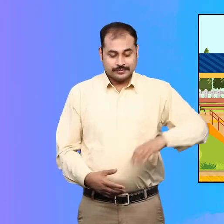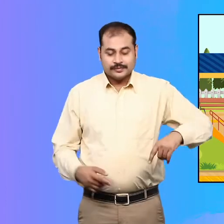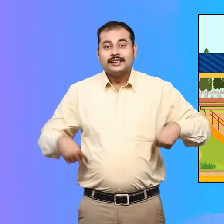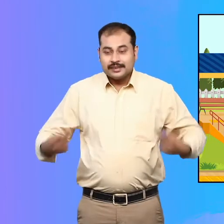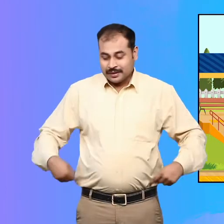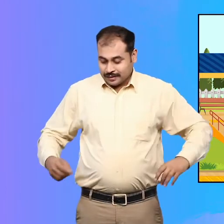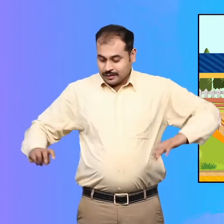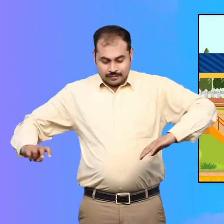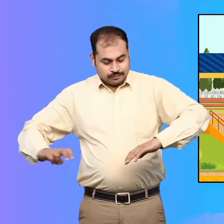का